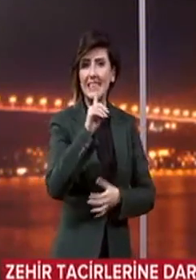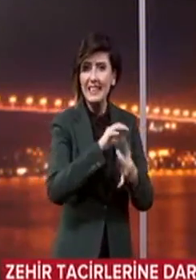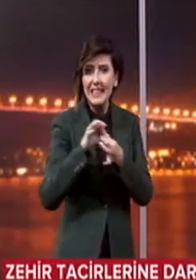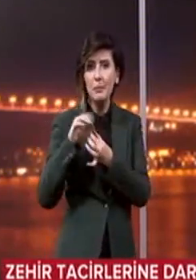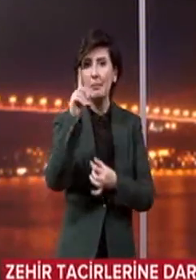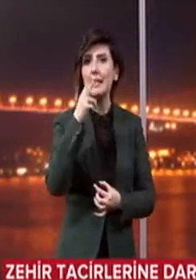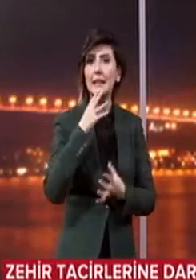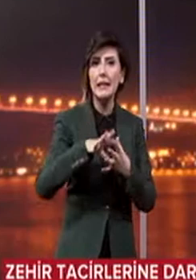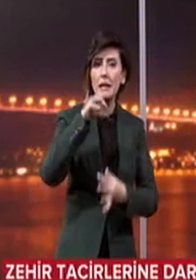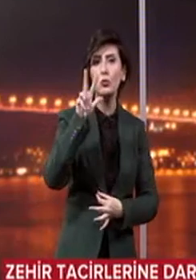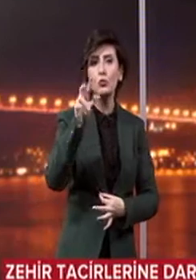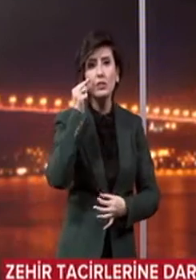kadın, 3 kişi gözaltına alındı.